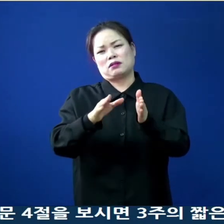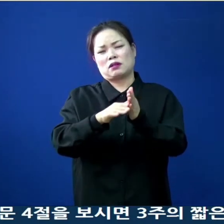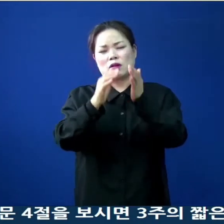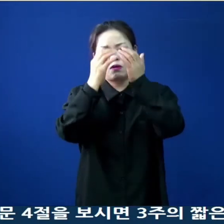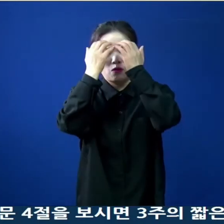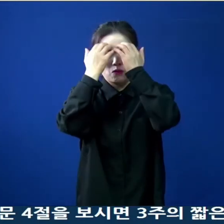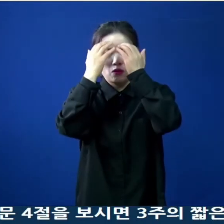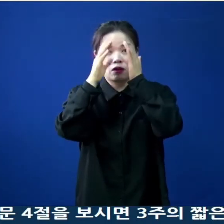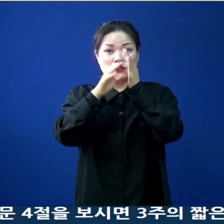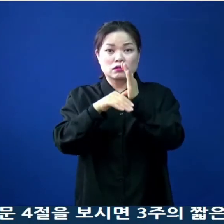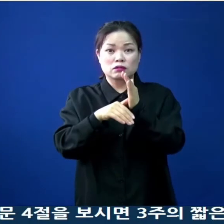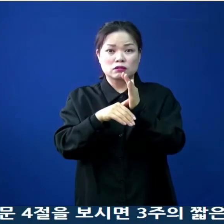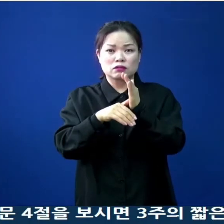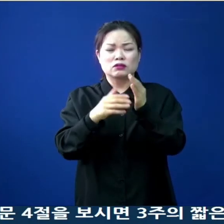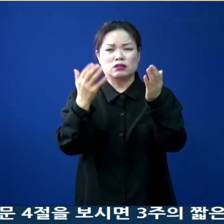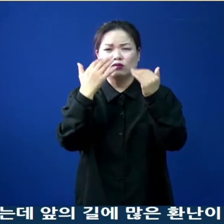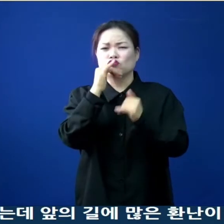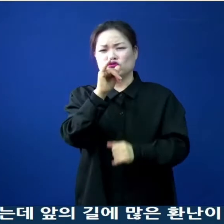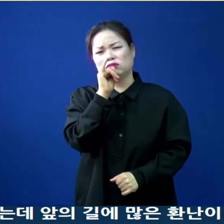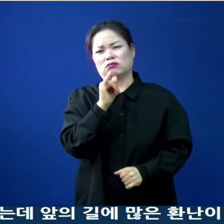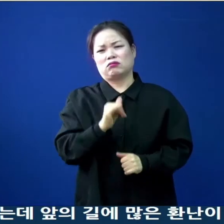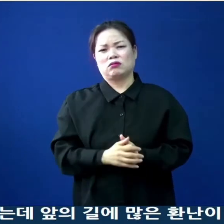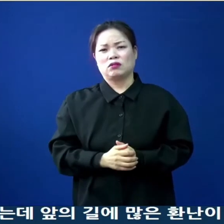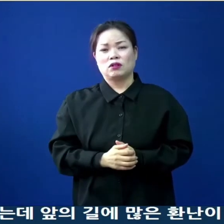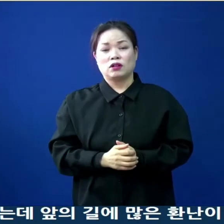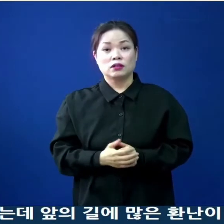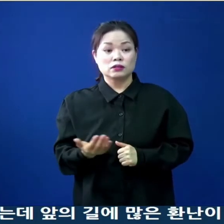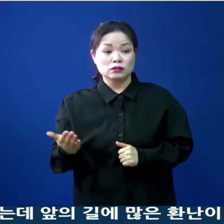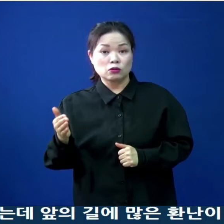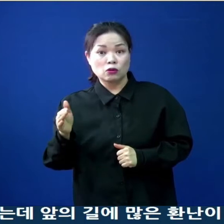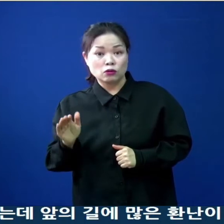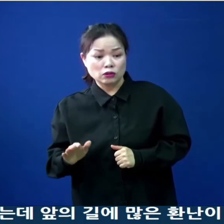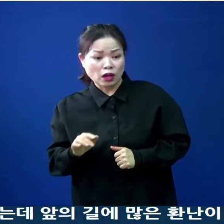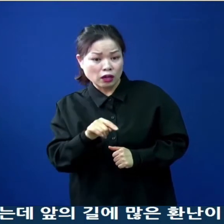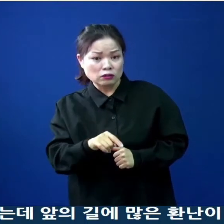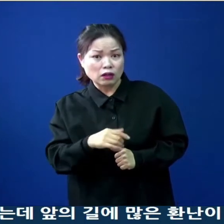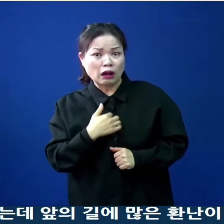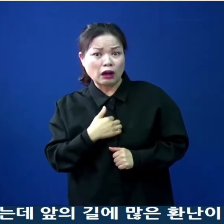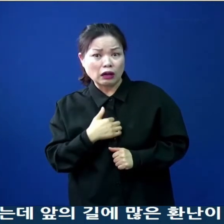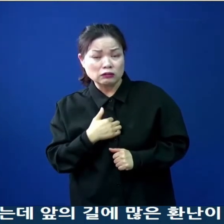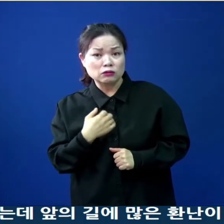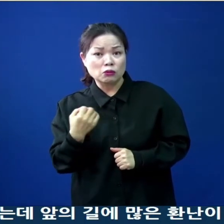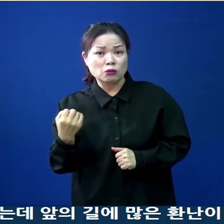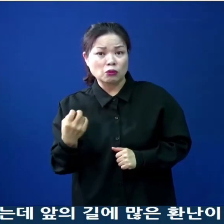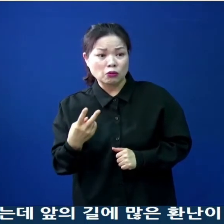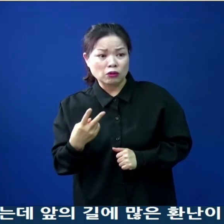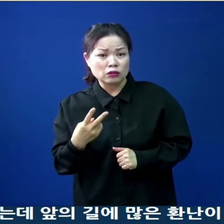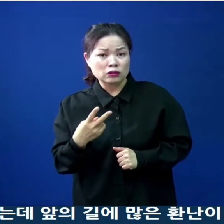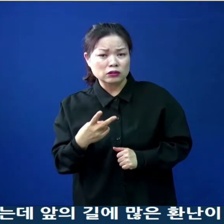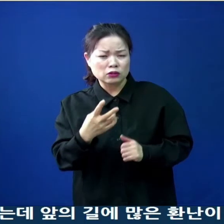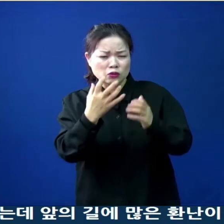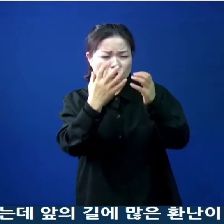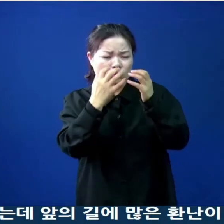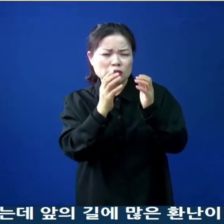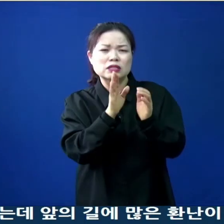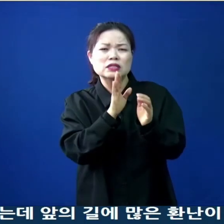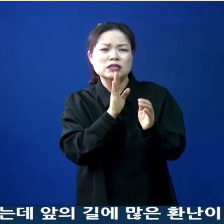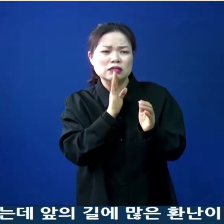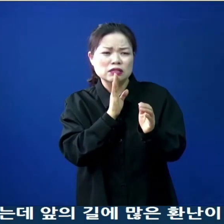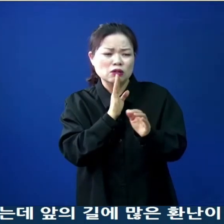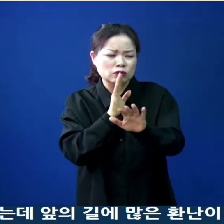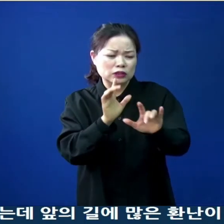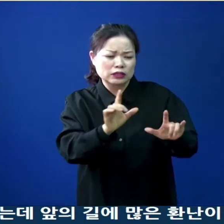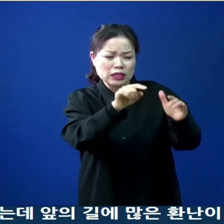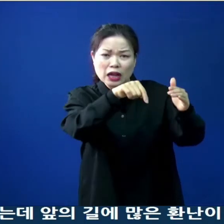고난 당할 수 있다는 것을 잘 알고 있습니다. 그러나 그것을 아는 것과 그 고난이 실제가 돼서 우리